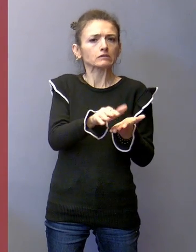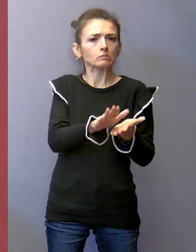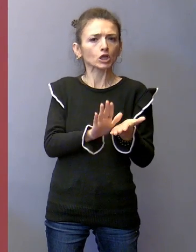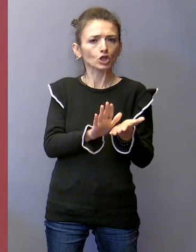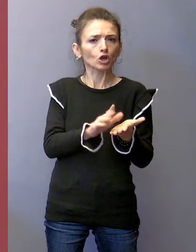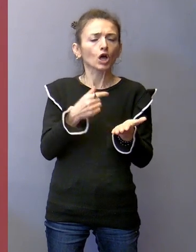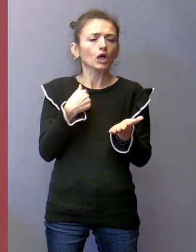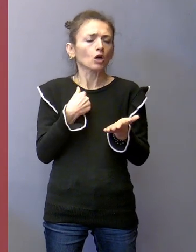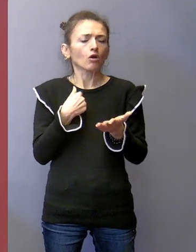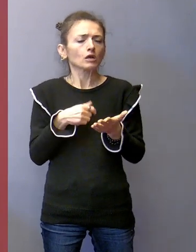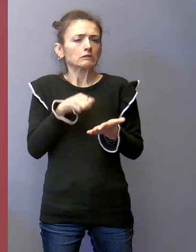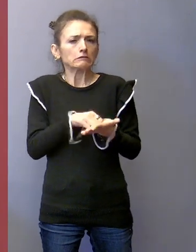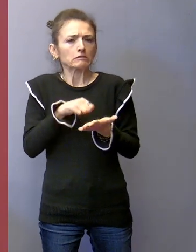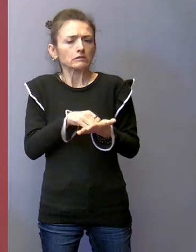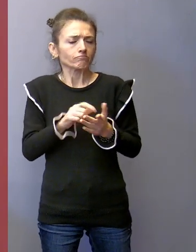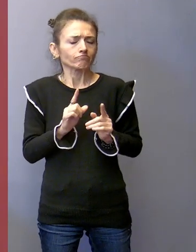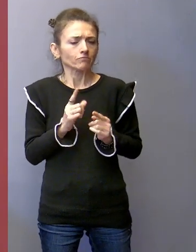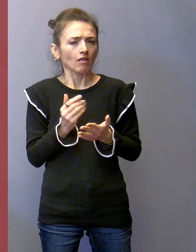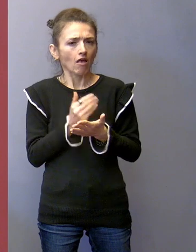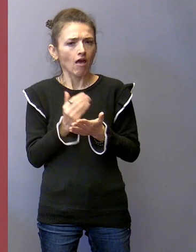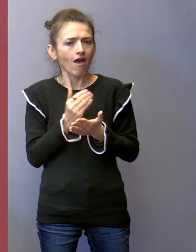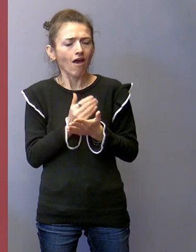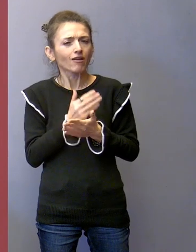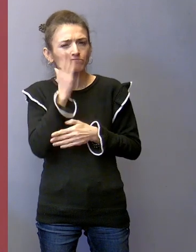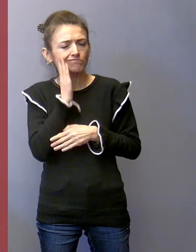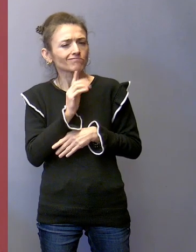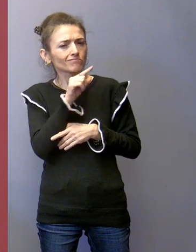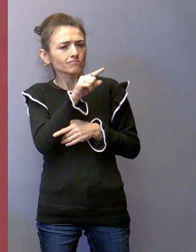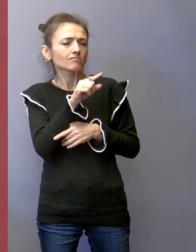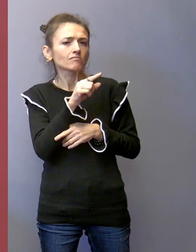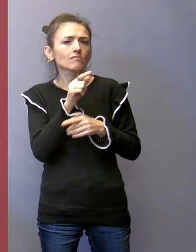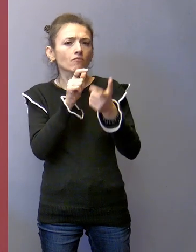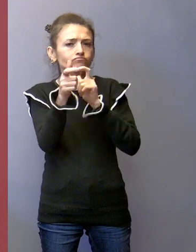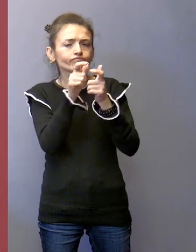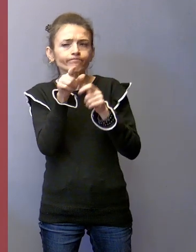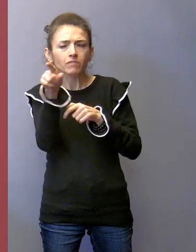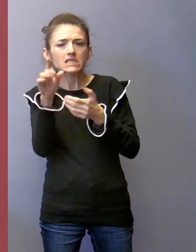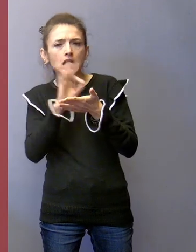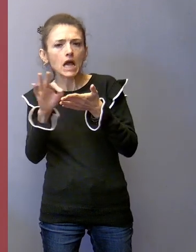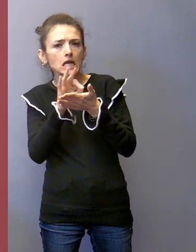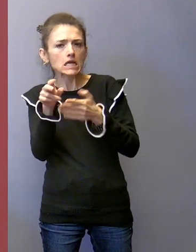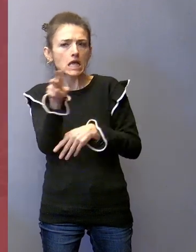mio invito non insisto però le chiedo di fare un passaggio con la segreteria